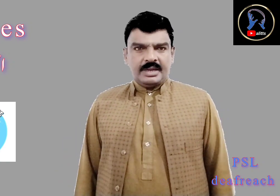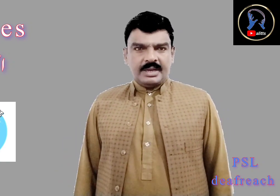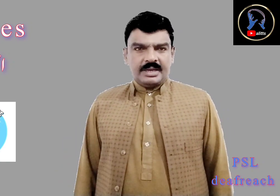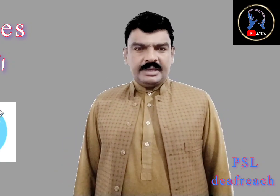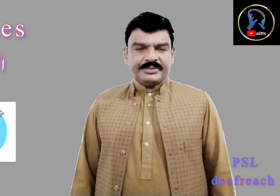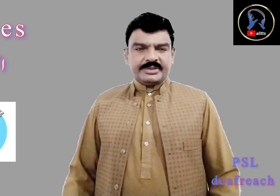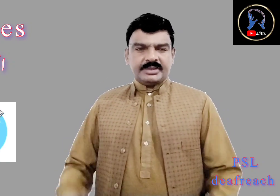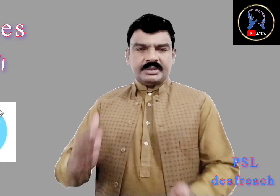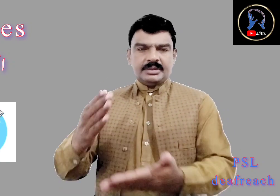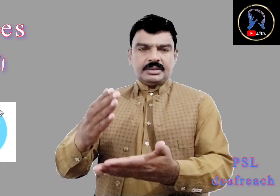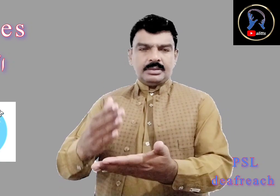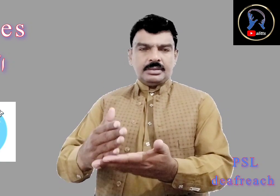टाइप्स